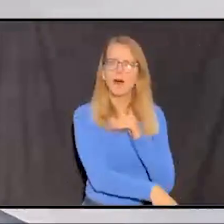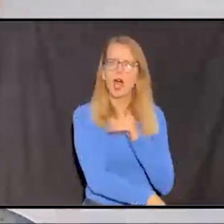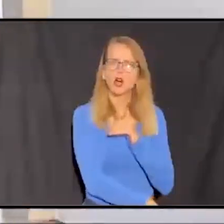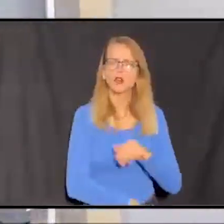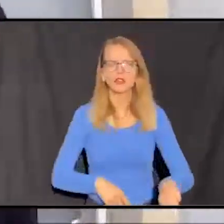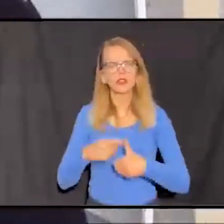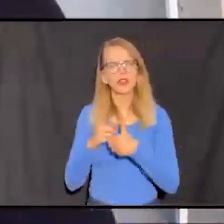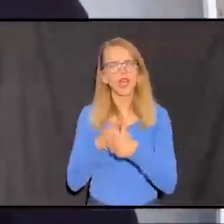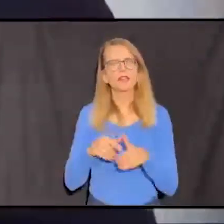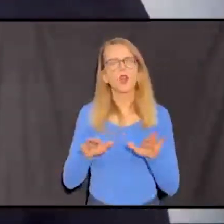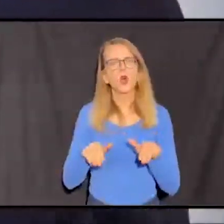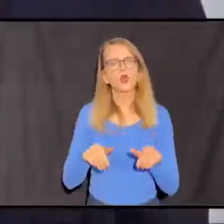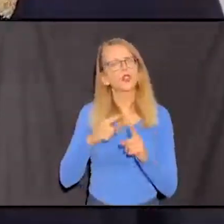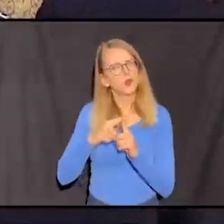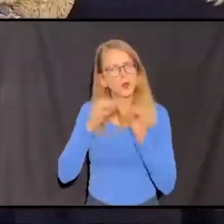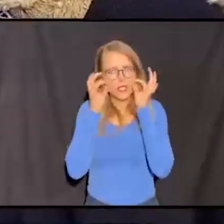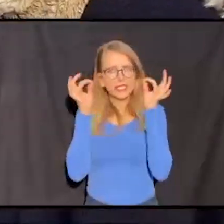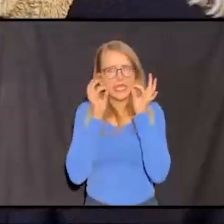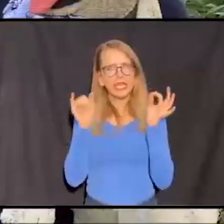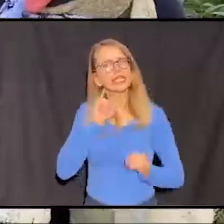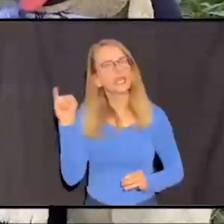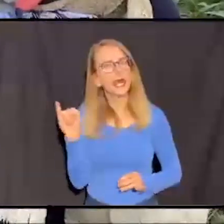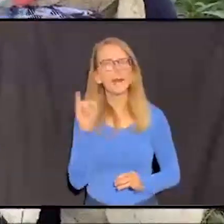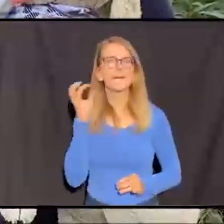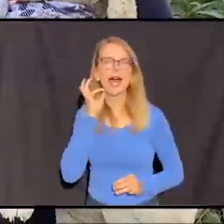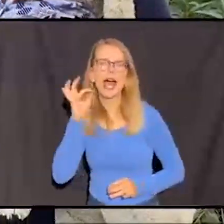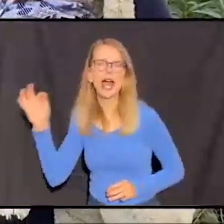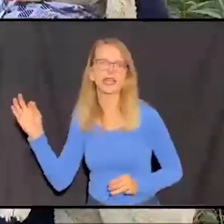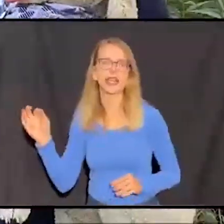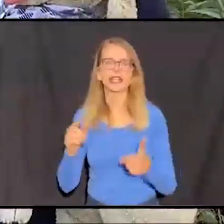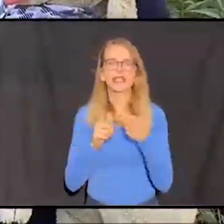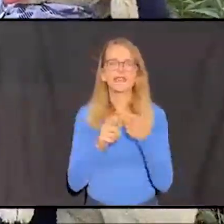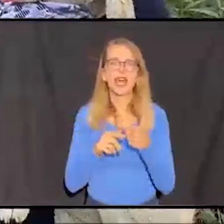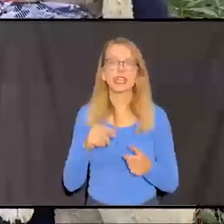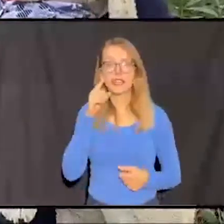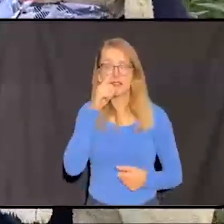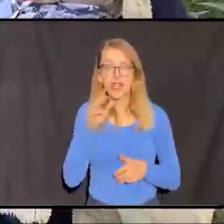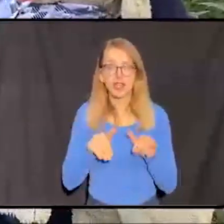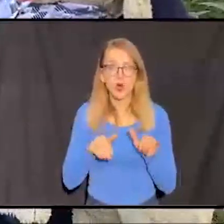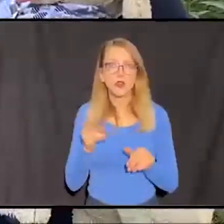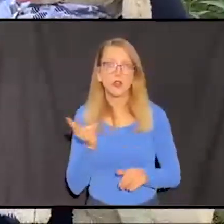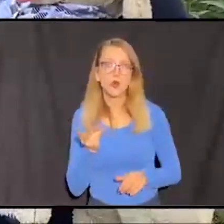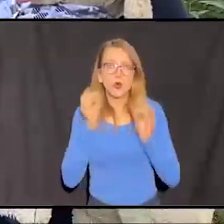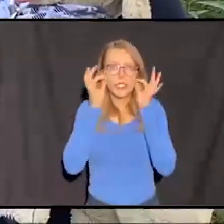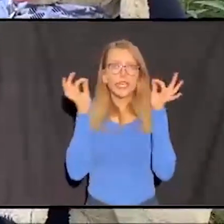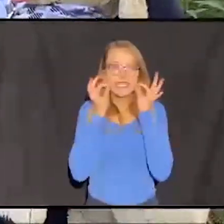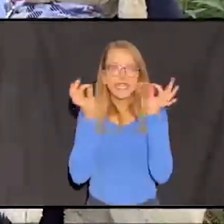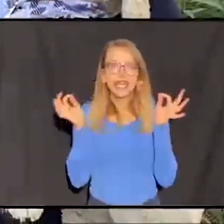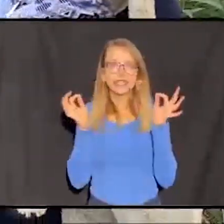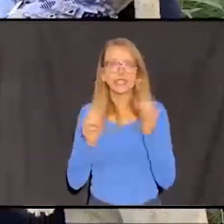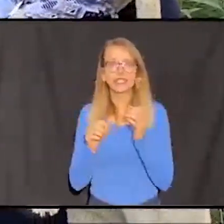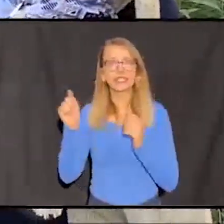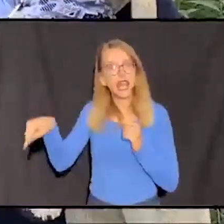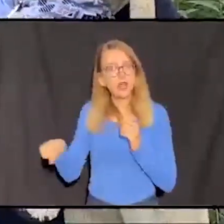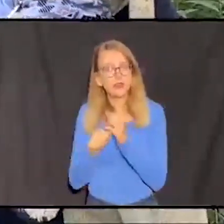und da wird nicht einfach abgehauen zuerst einmal sind hunde und katzen im haus und auf dem grundstück an der leine zu führen und